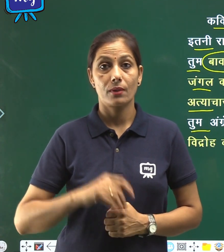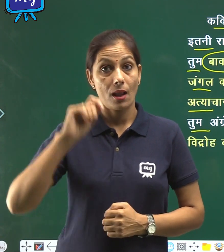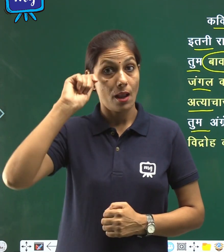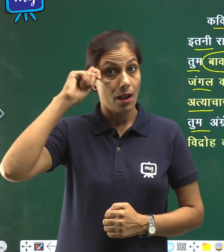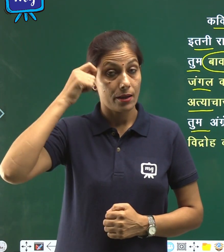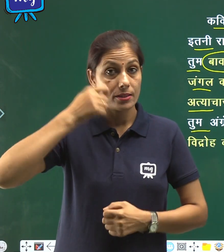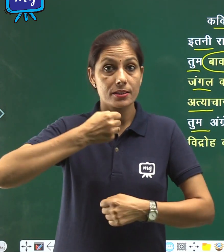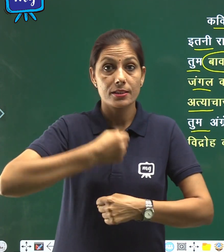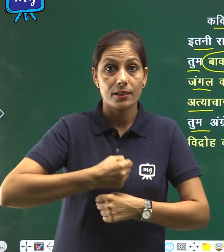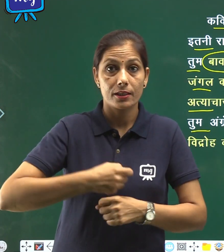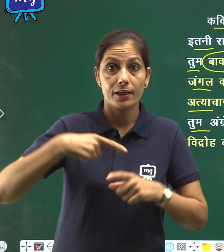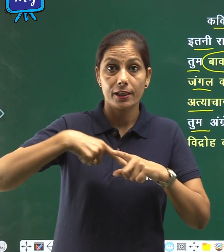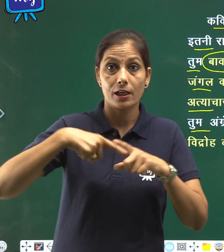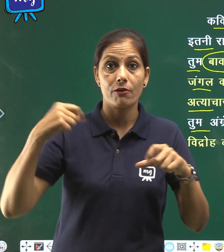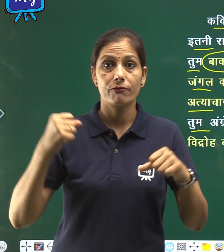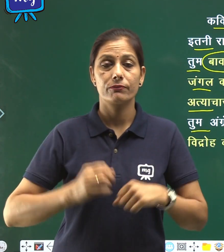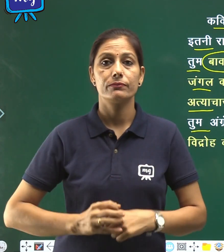अंग्रेजी सरकार के खिलाफ